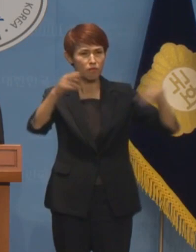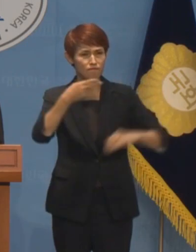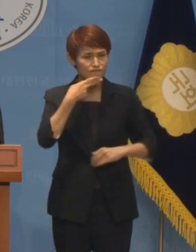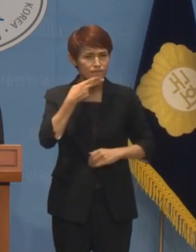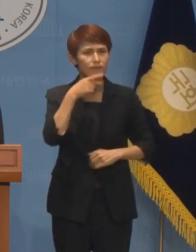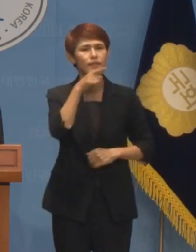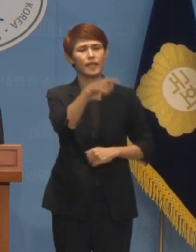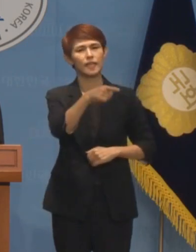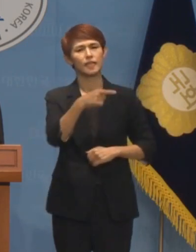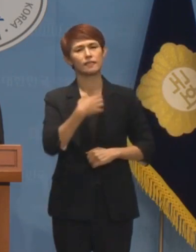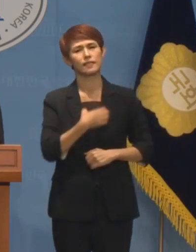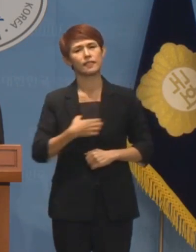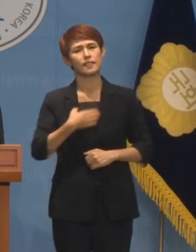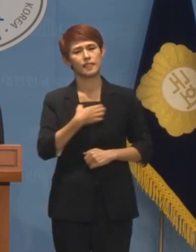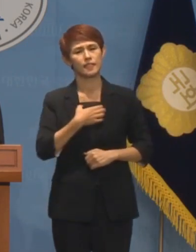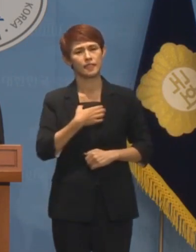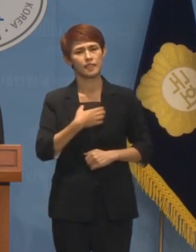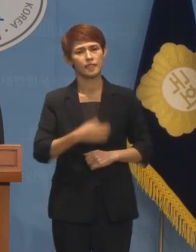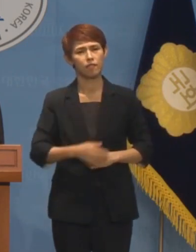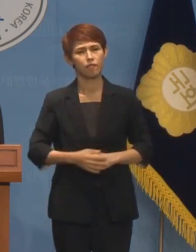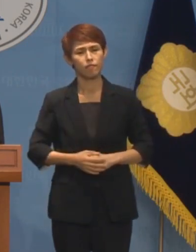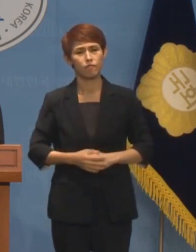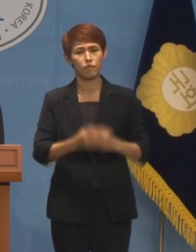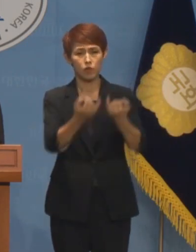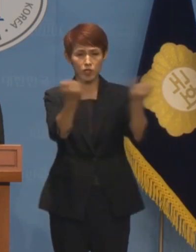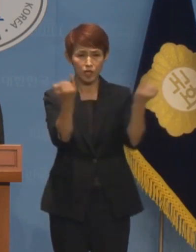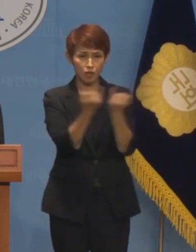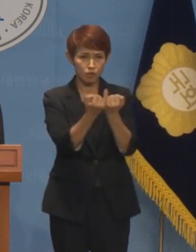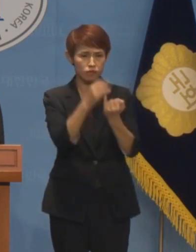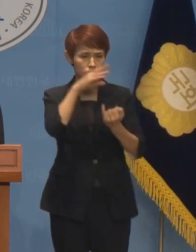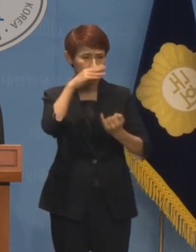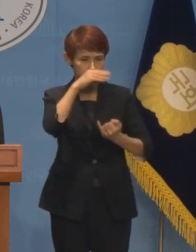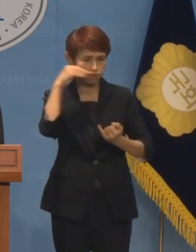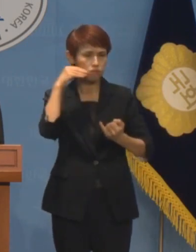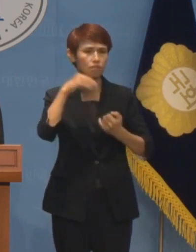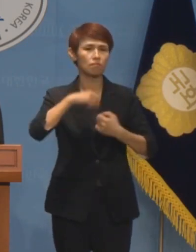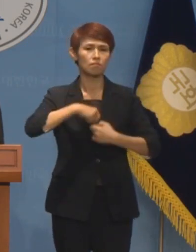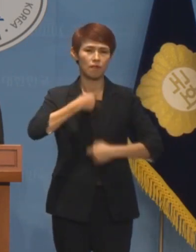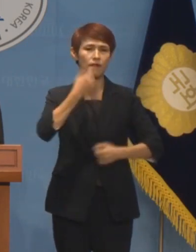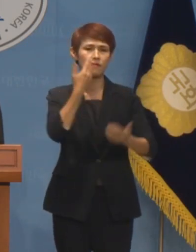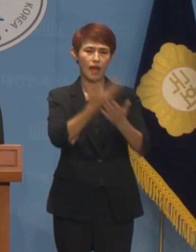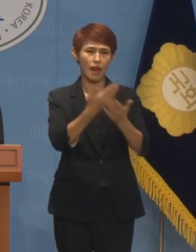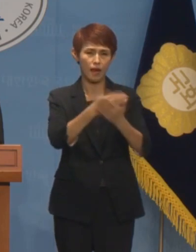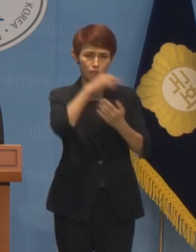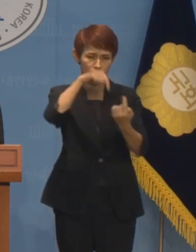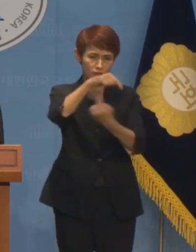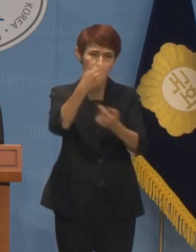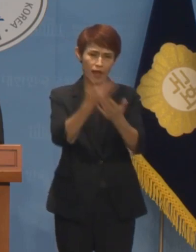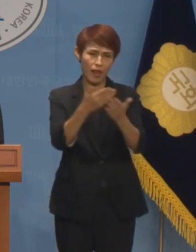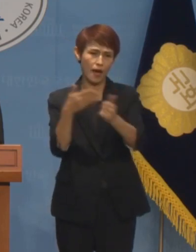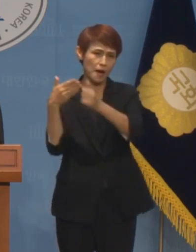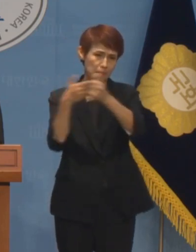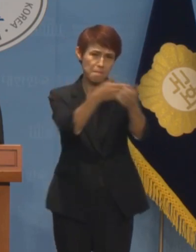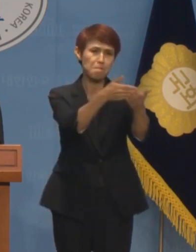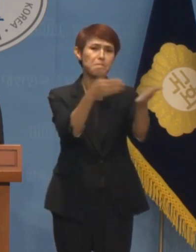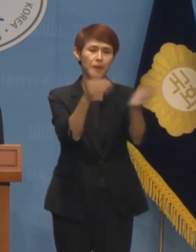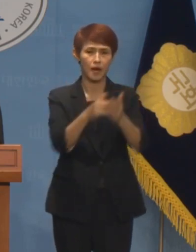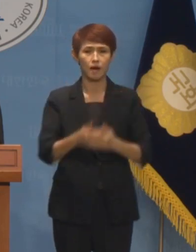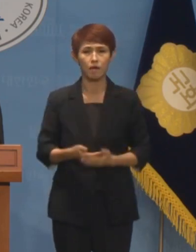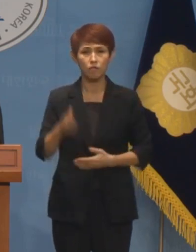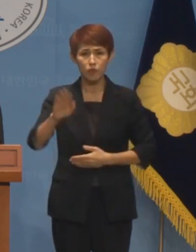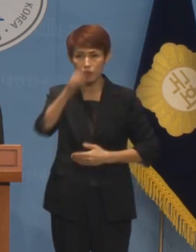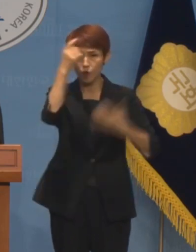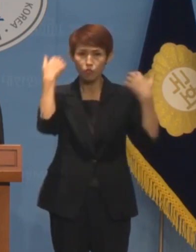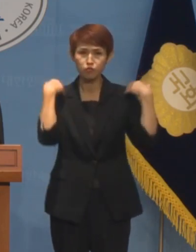운영에 우려를 표하며 여성가족부 정상화에 대한 권고를 하기도 했습니다. 하지만